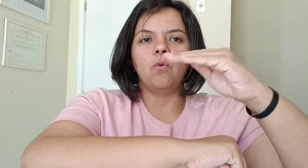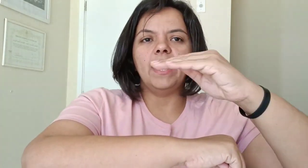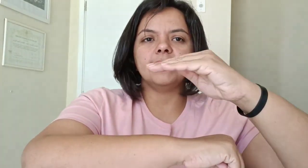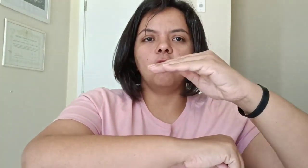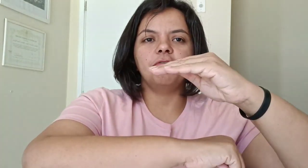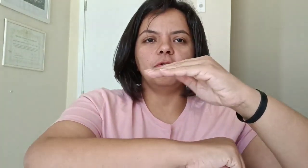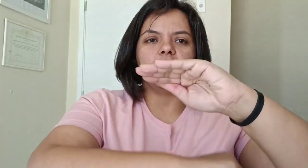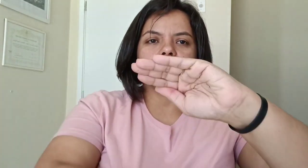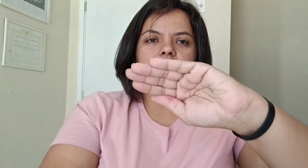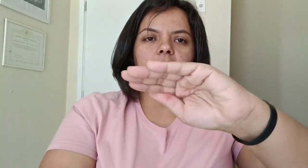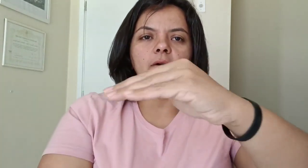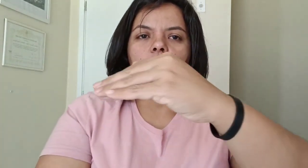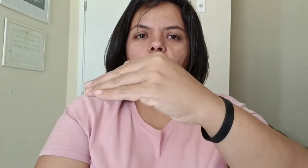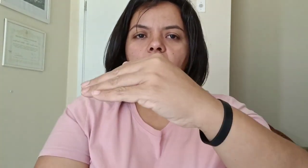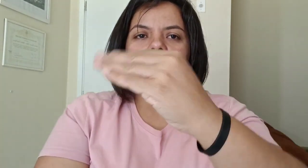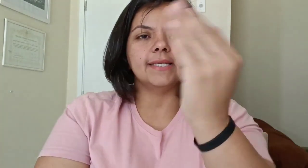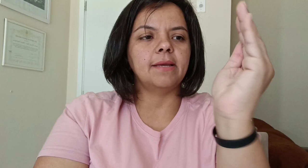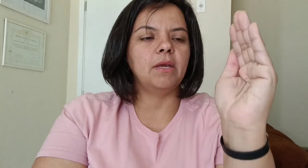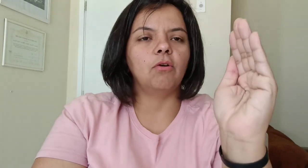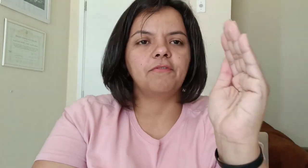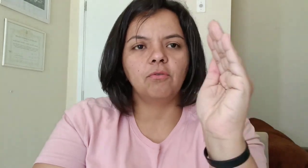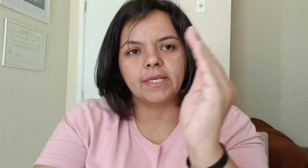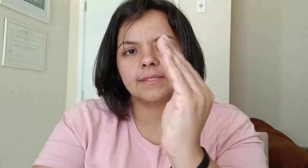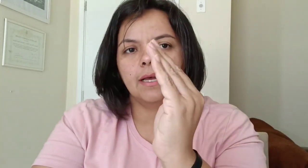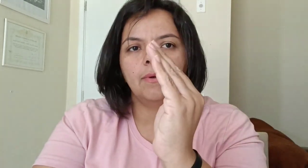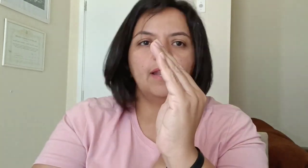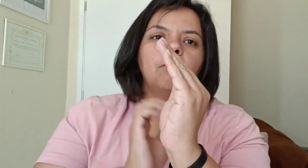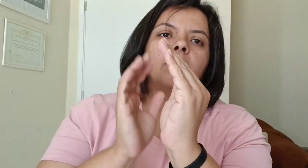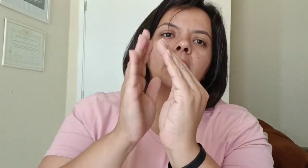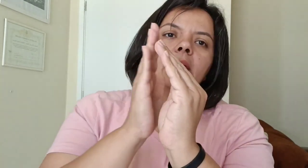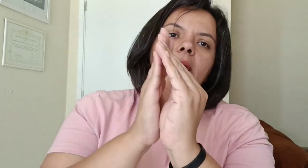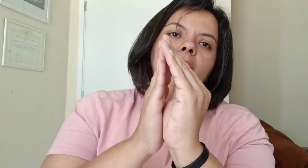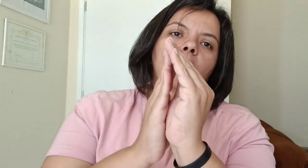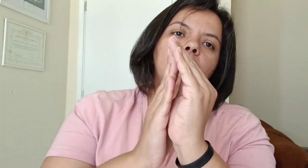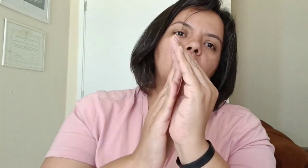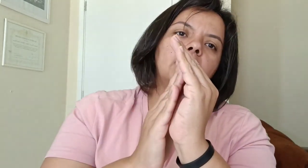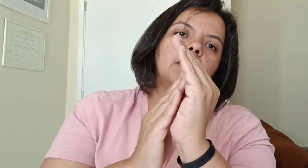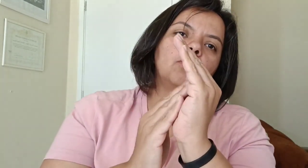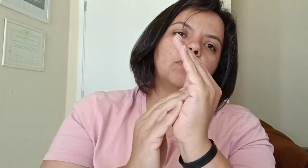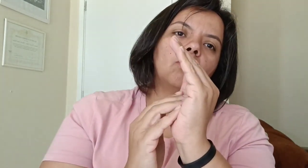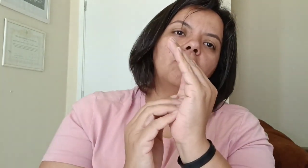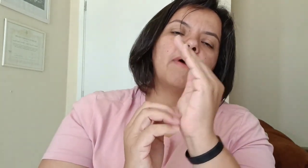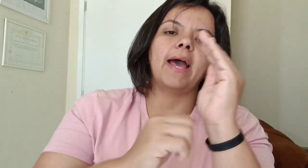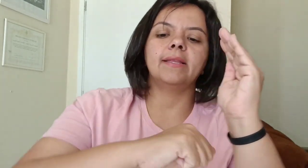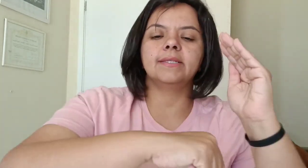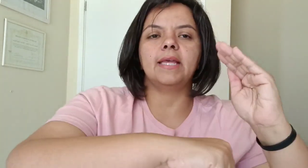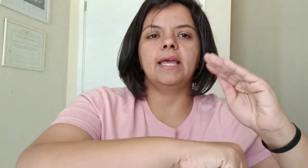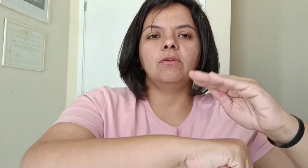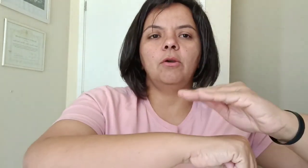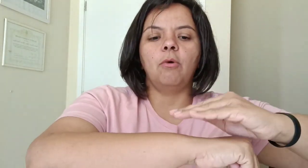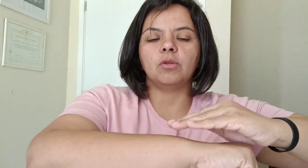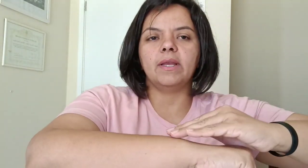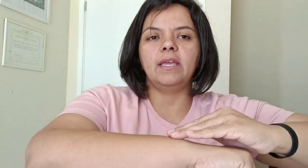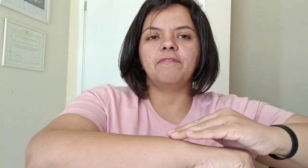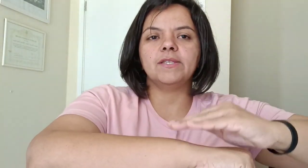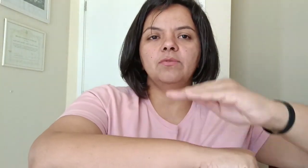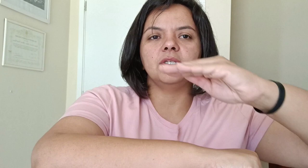essa configuração, ó. Essa é a minha configuração, ela é um pouquinho encurvada, certo? E eu boto aqui e faço isso,